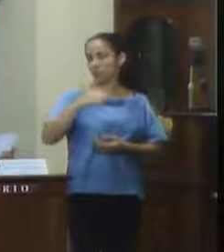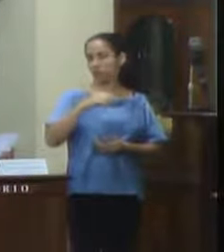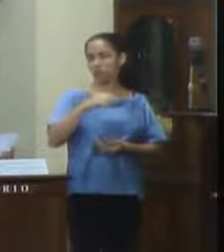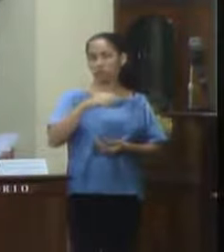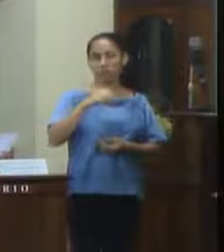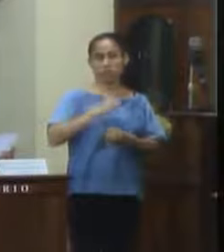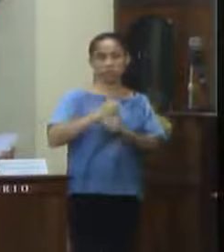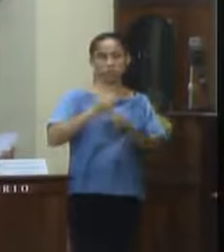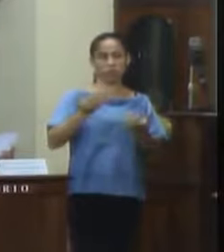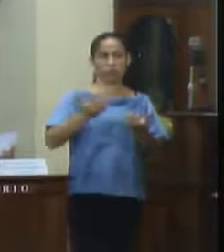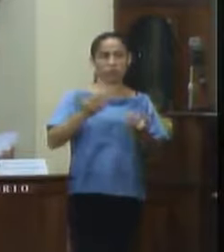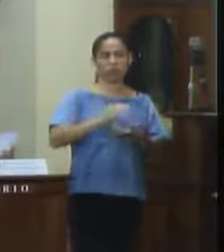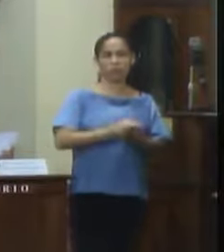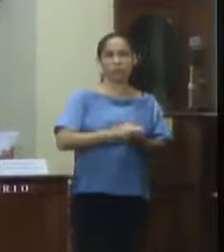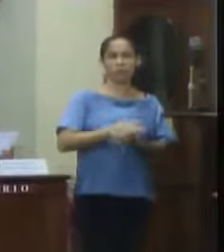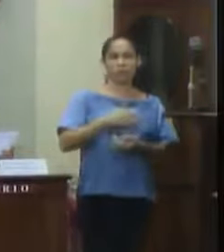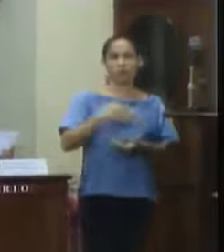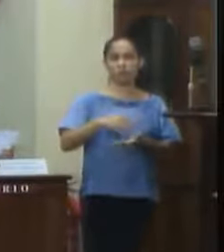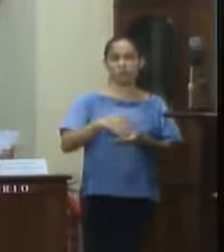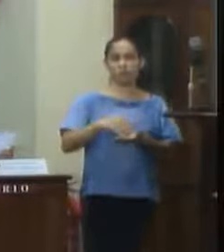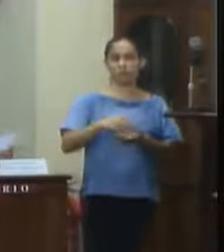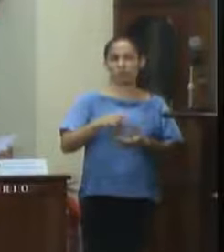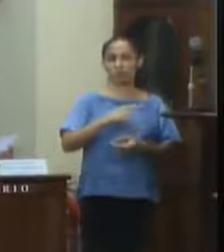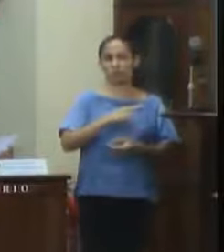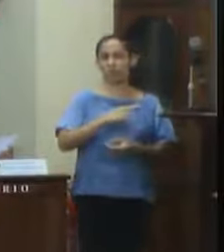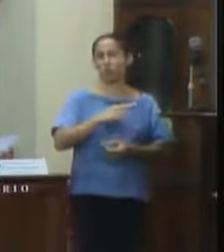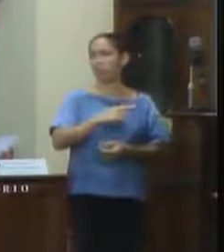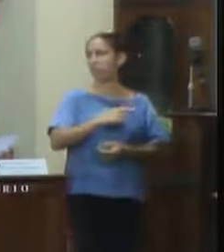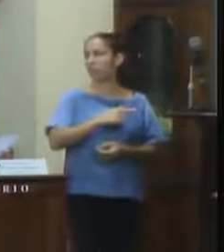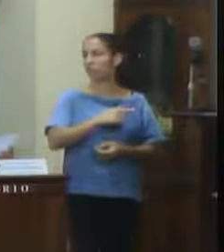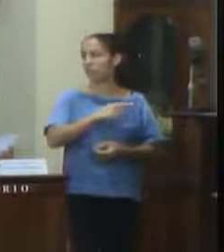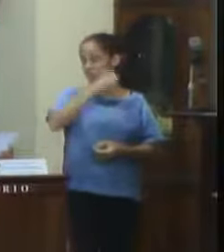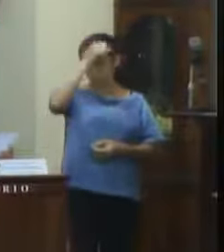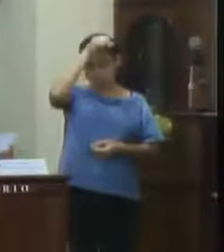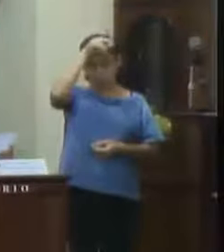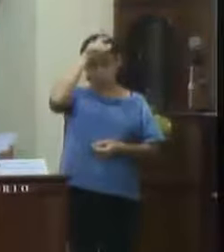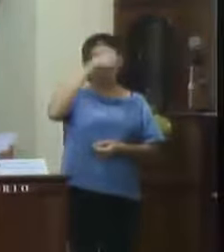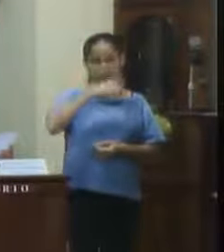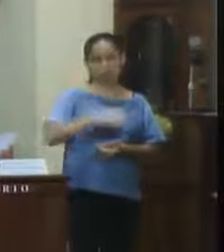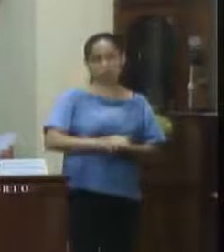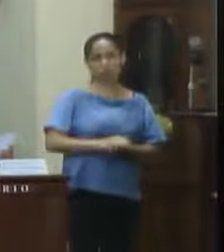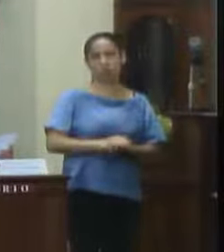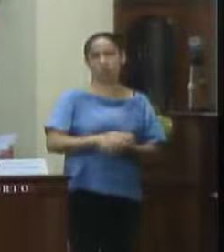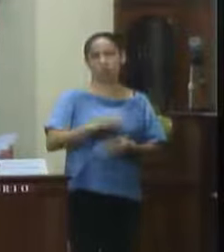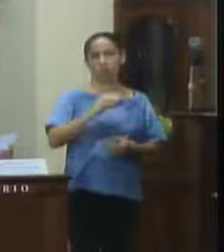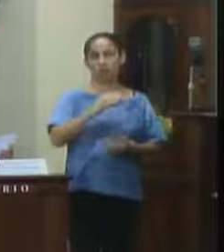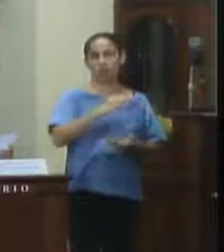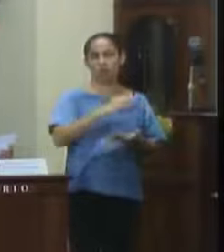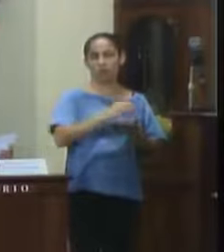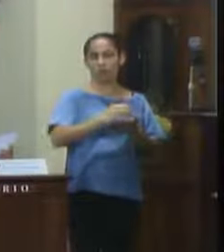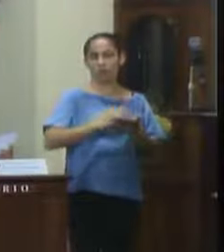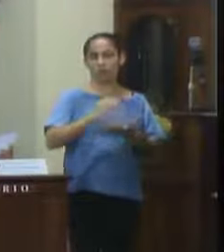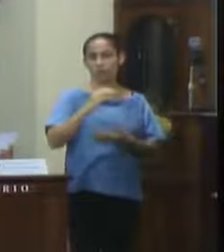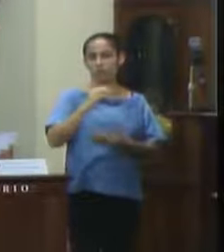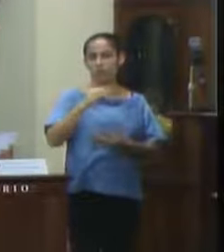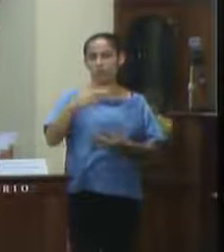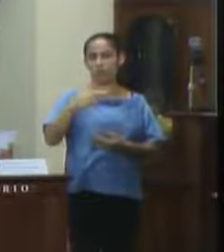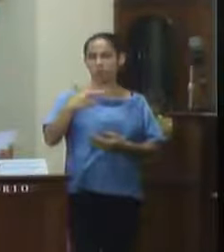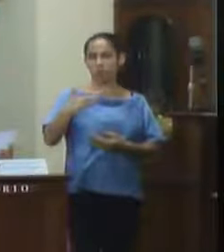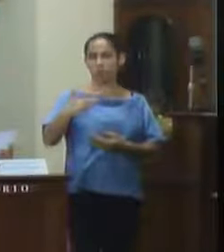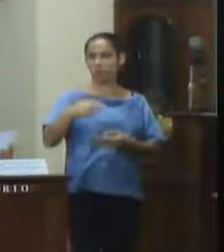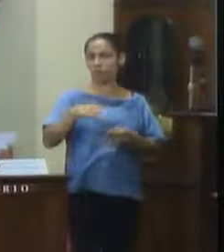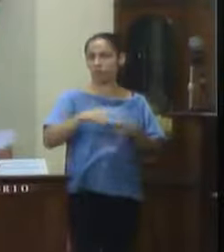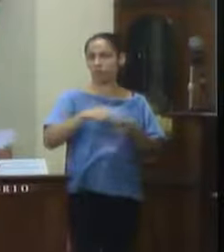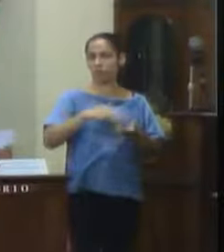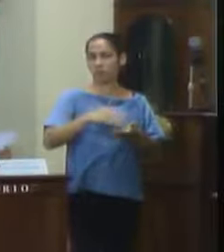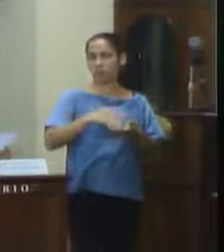de 2018, da Secretaria de Governo Municipal. Ofício número 062, da Secretaria